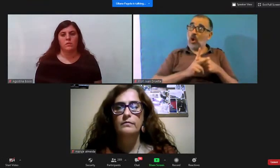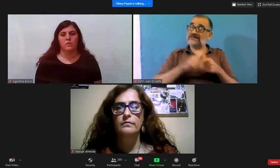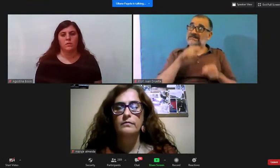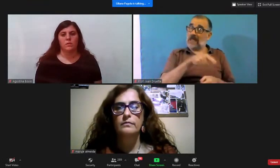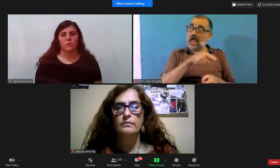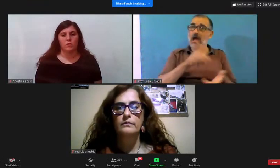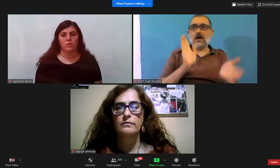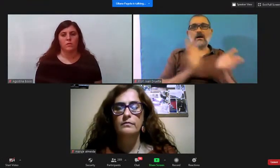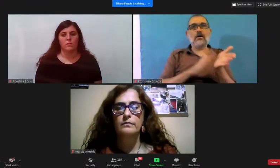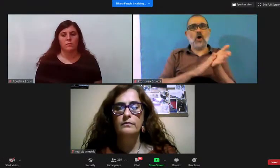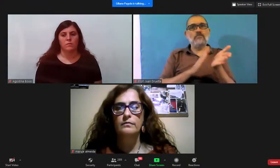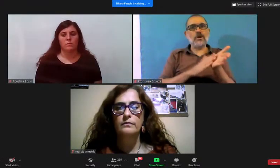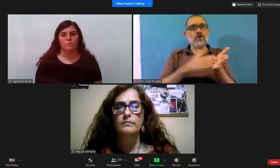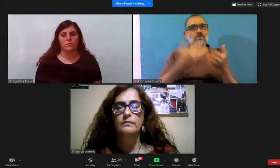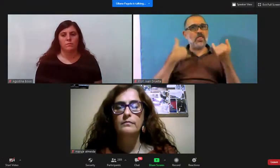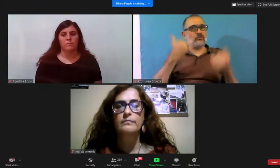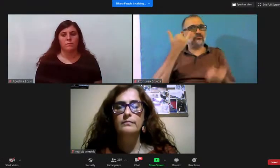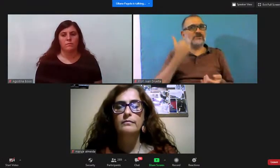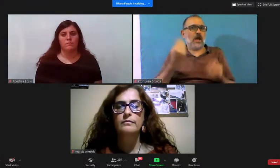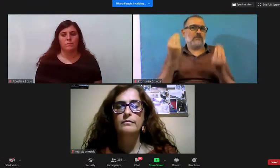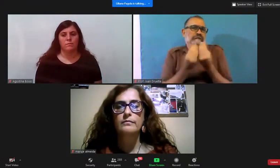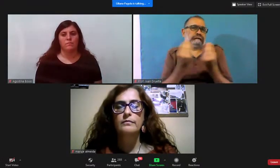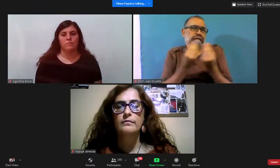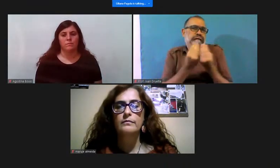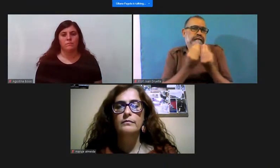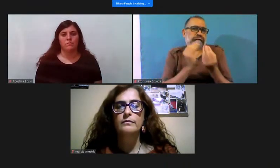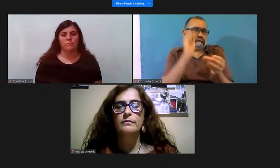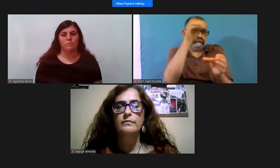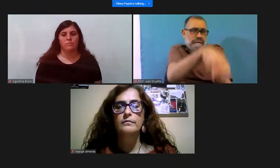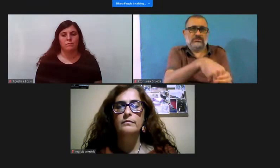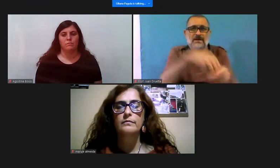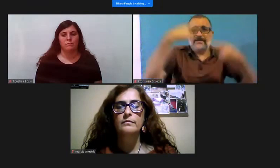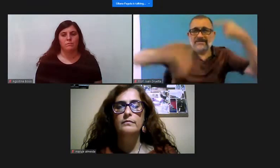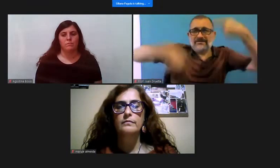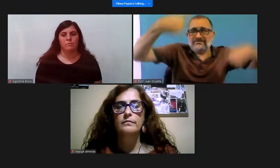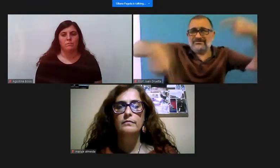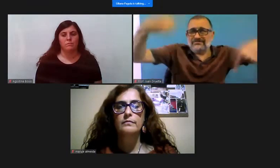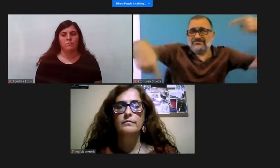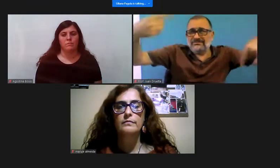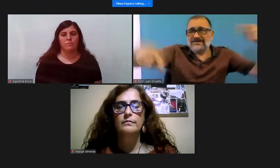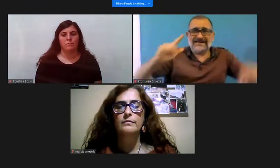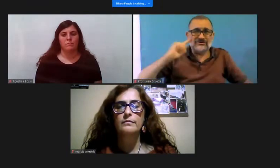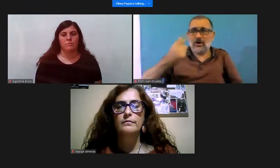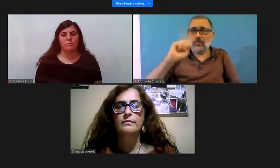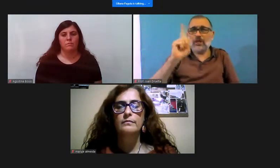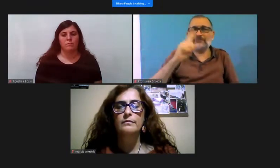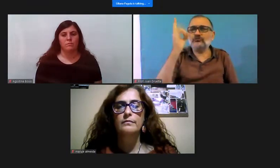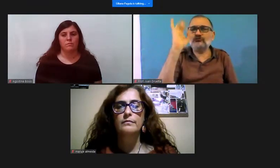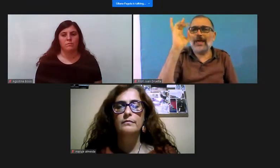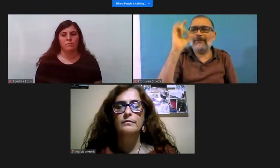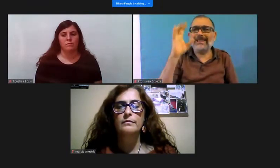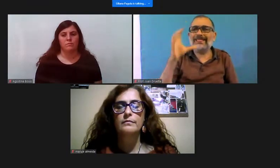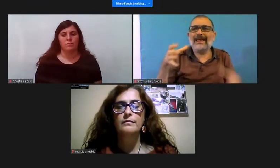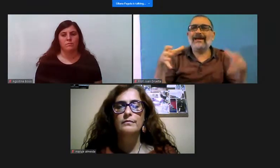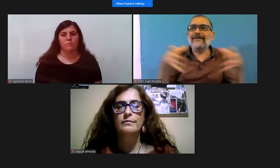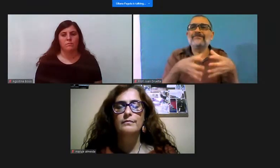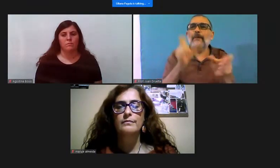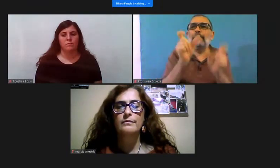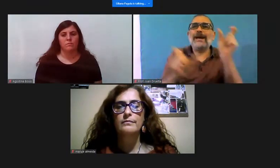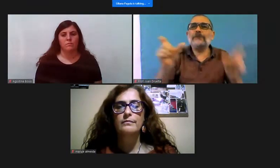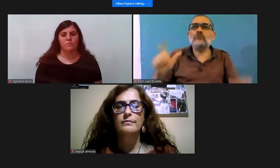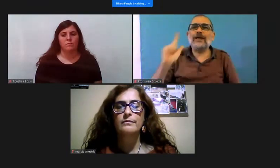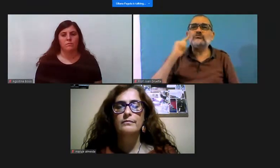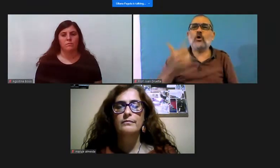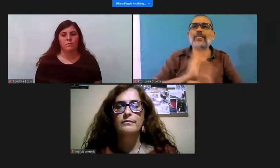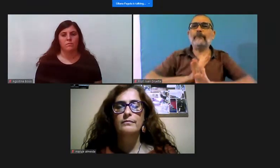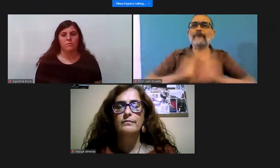quiere ser, ¿no? Entonces lo que vimos nosotros en la TULSA fue una prueba, ¿no? Una demostración de que en realidad no hay